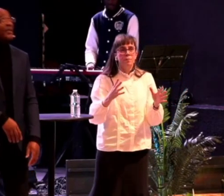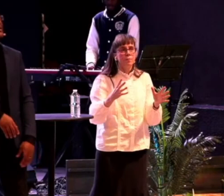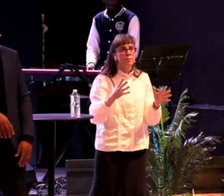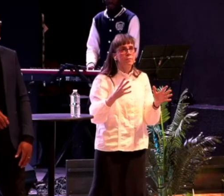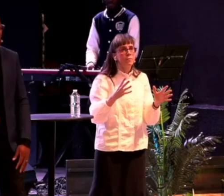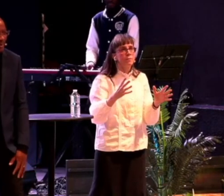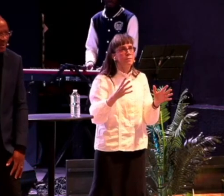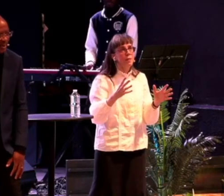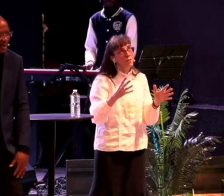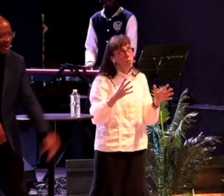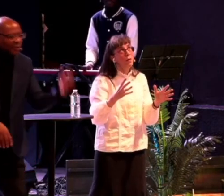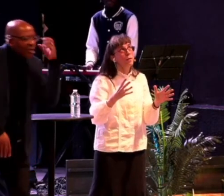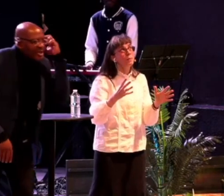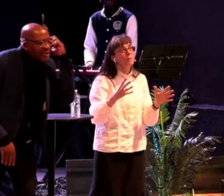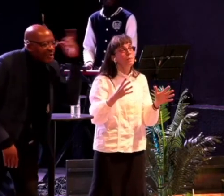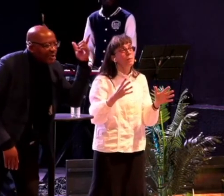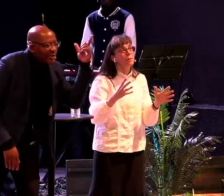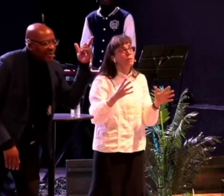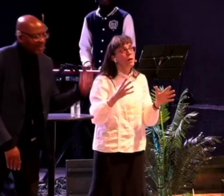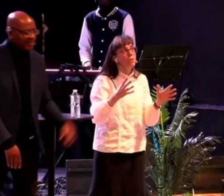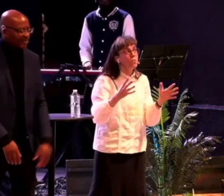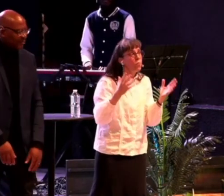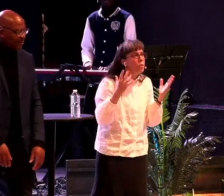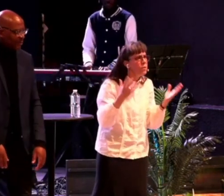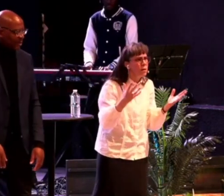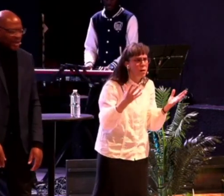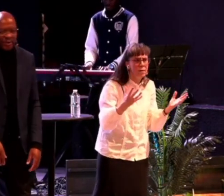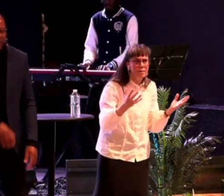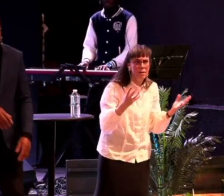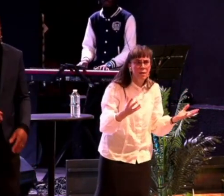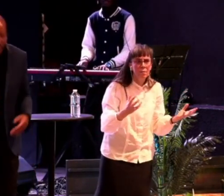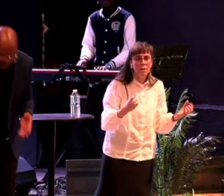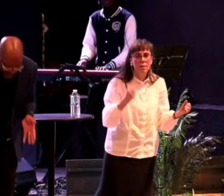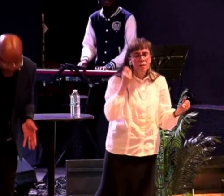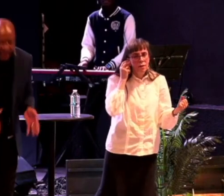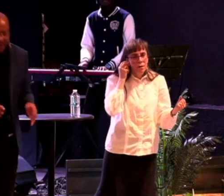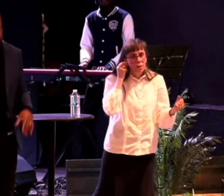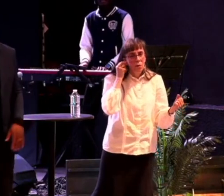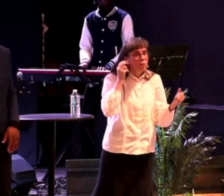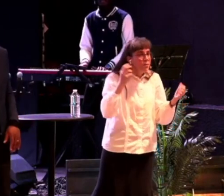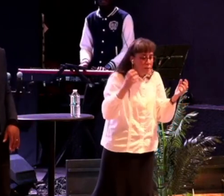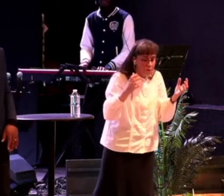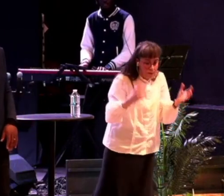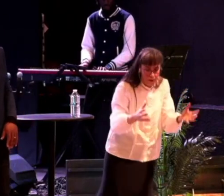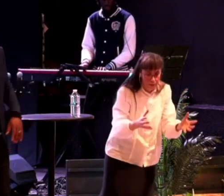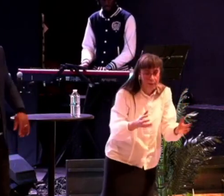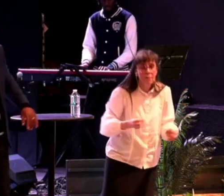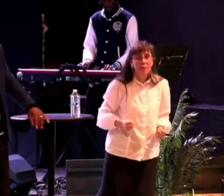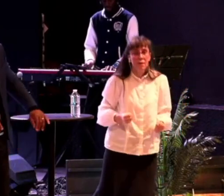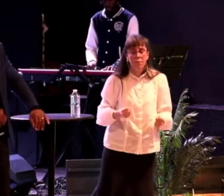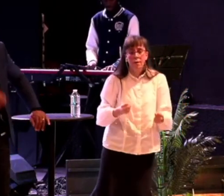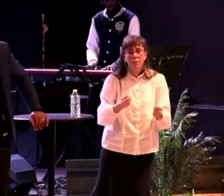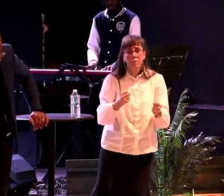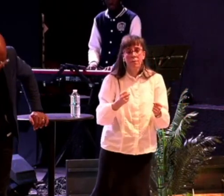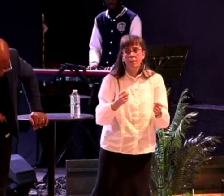Est-ce qu'il y a quelqu'un en haut? Yes, tu te demandes si Dieu t'entend. And you are wondering, God, tu te demandes si Dieu voit même ta souffrance. Even if he sees my